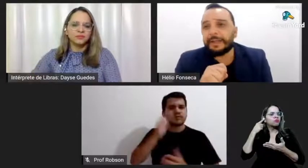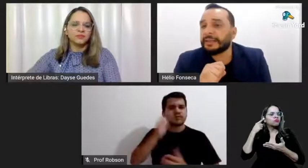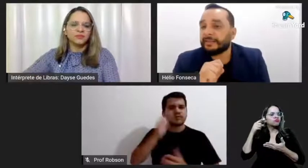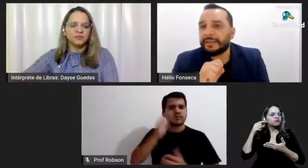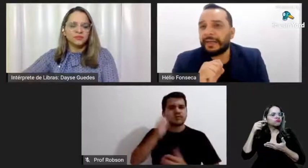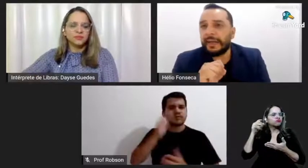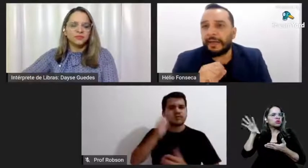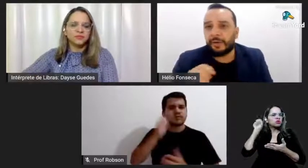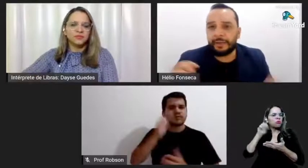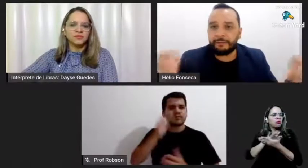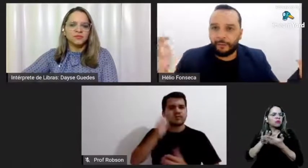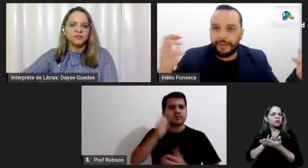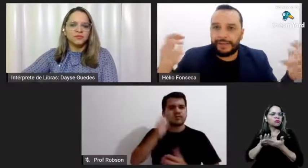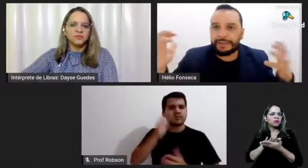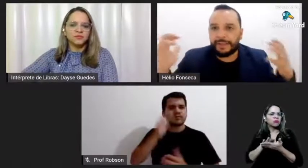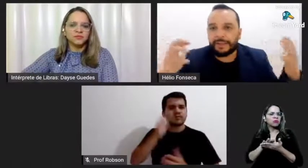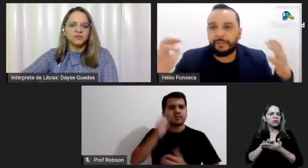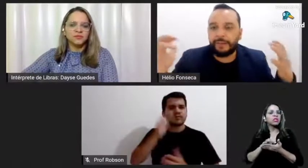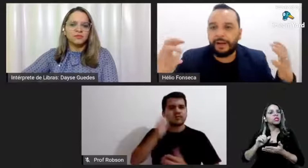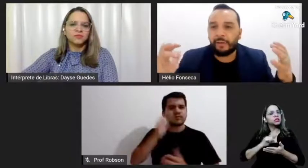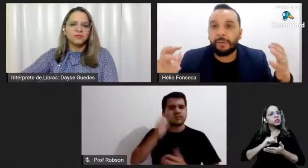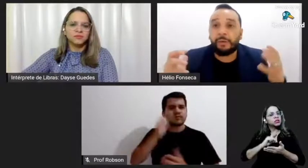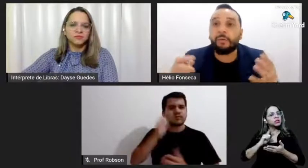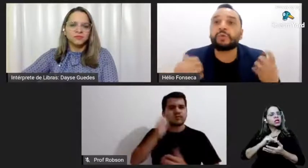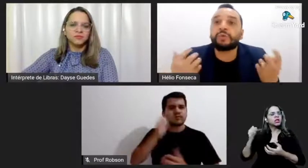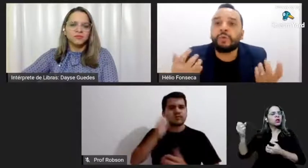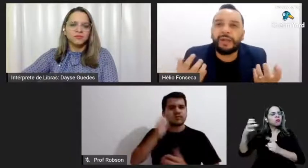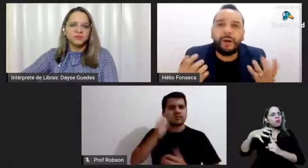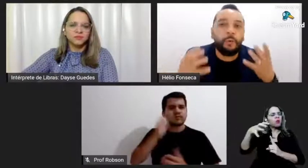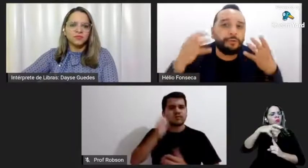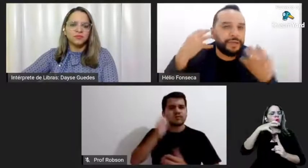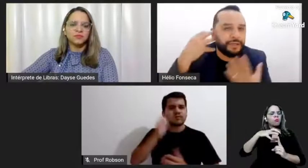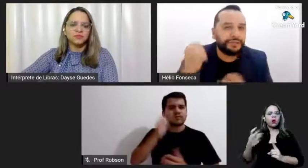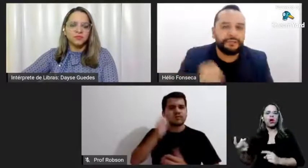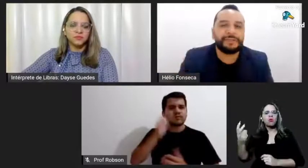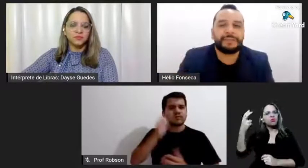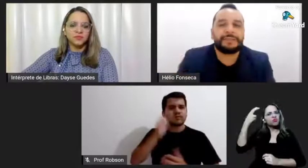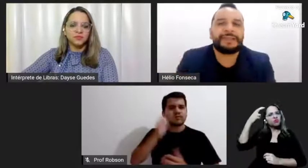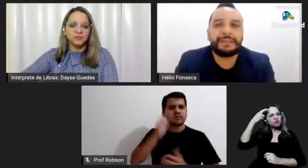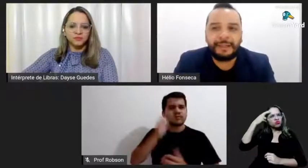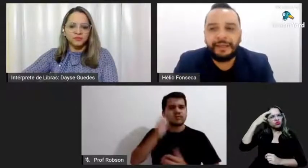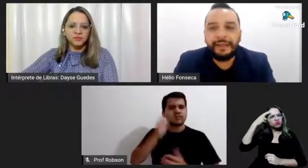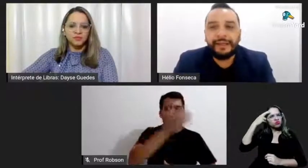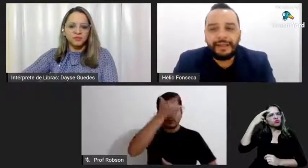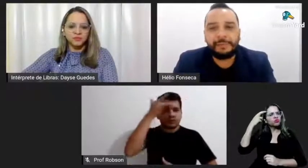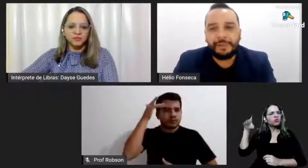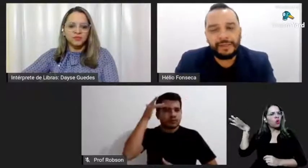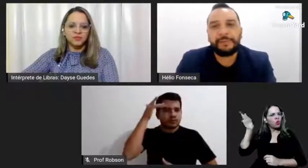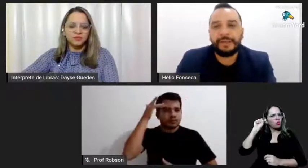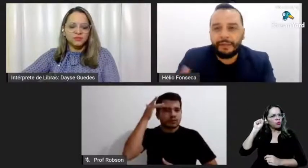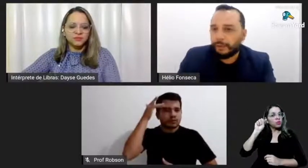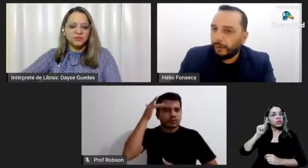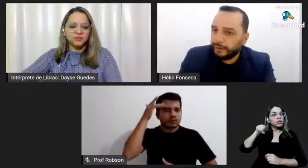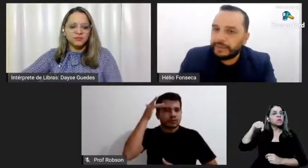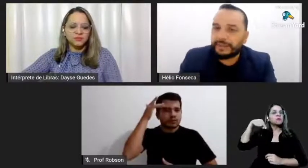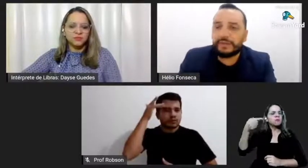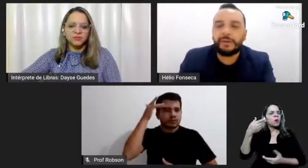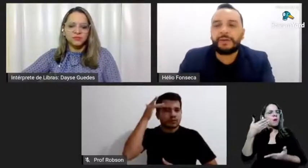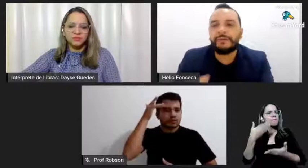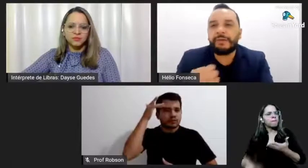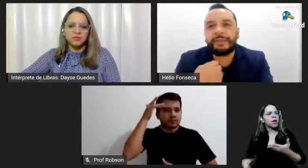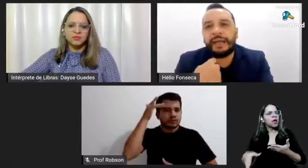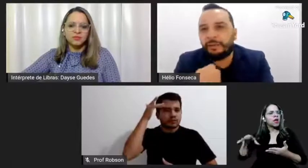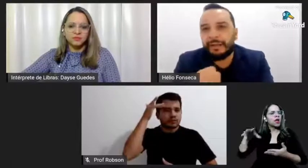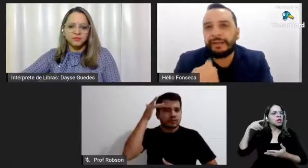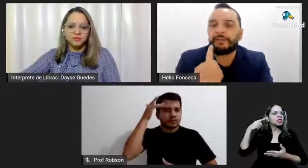aí ele tem, às vezes, a influência e uma cultura ouvinte, vamos dizer assim, e depois ele perdeu a